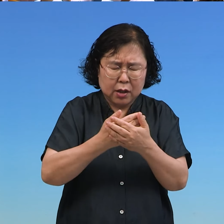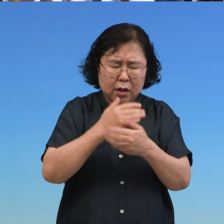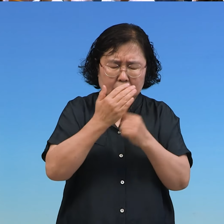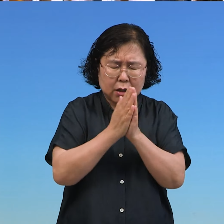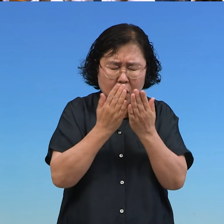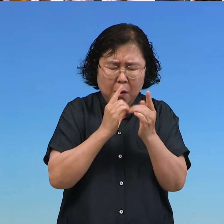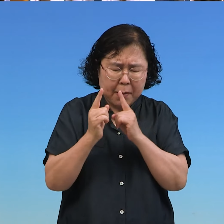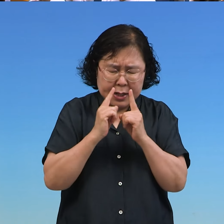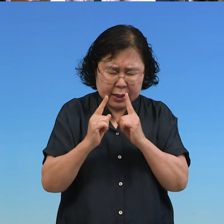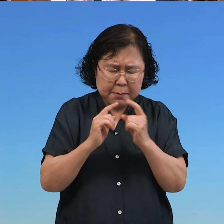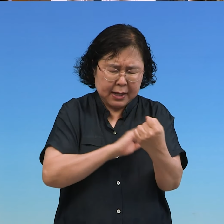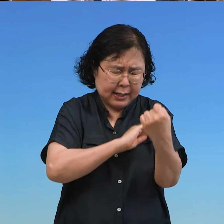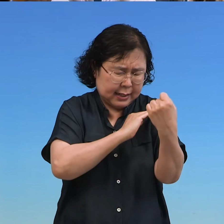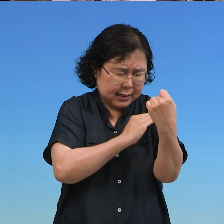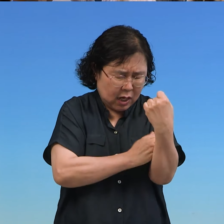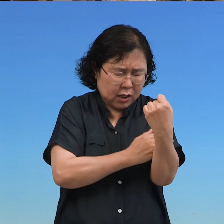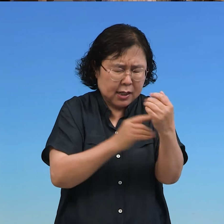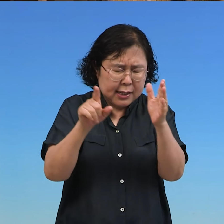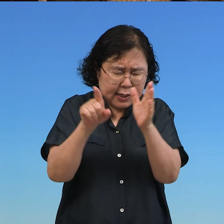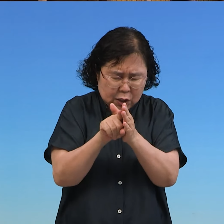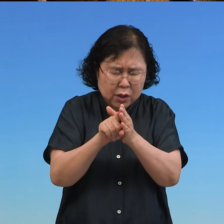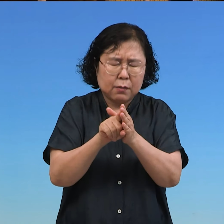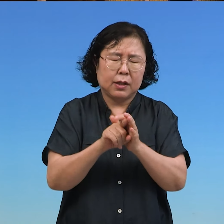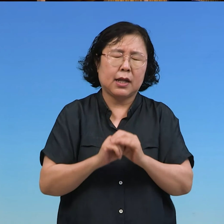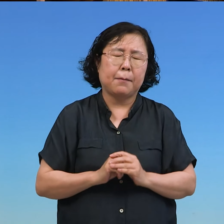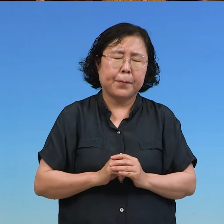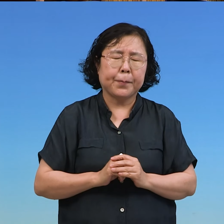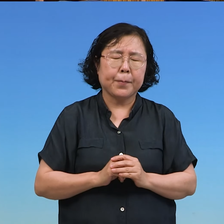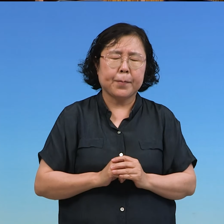말씀의 능력을 우리는 신뢰합니다